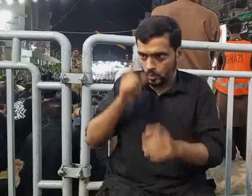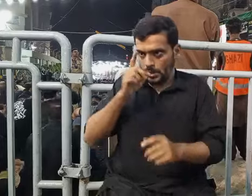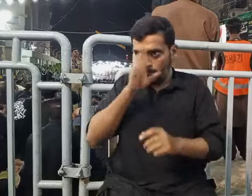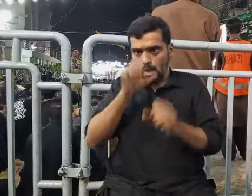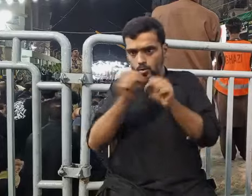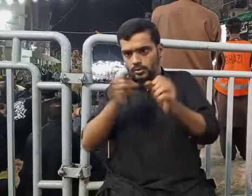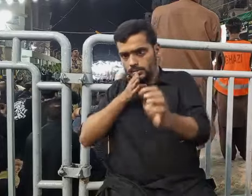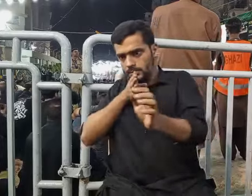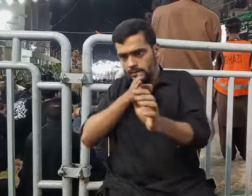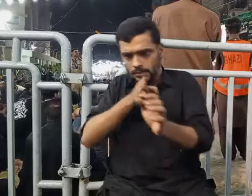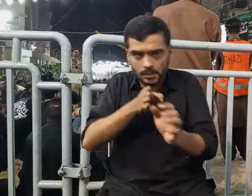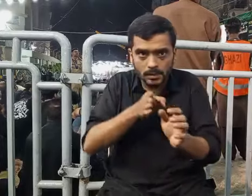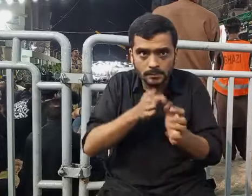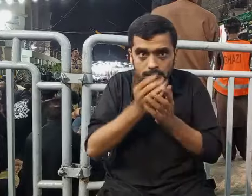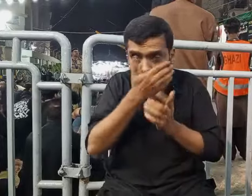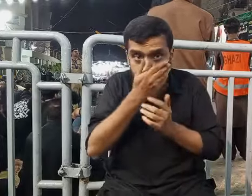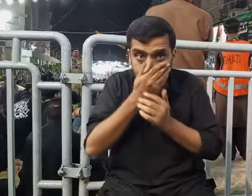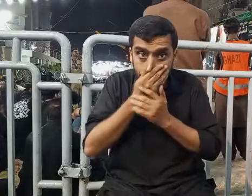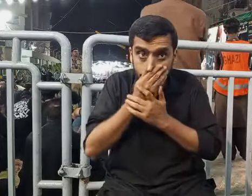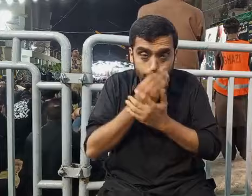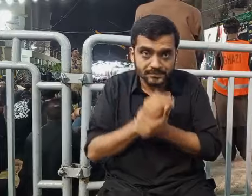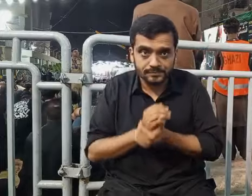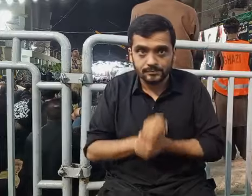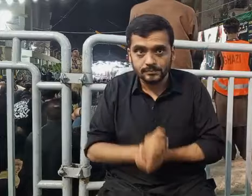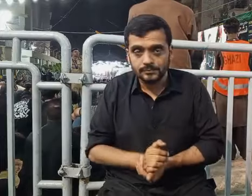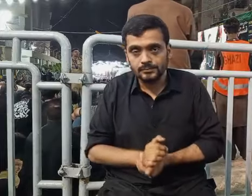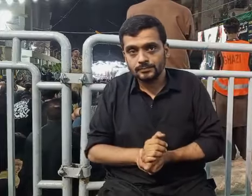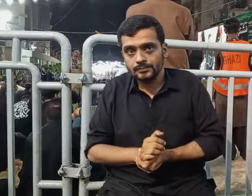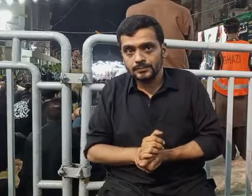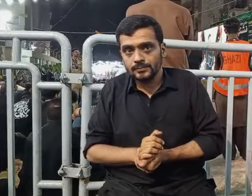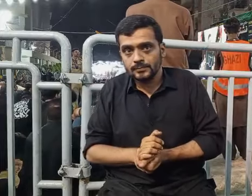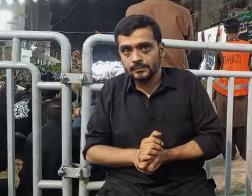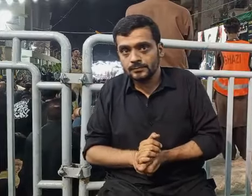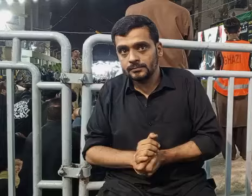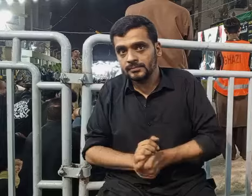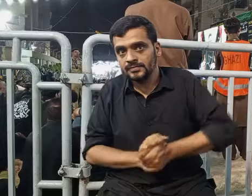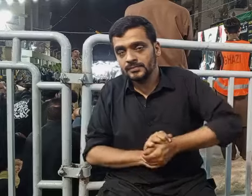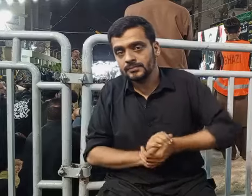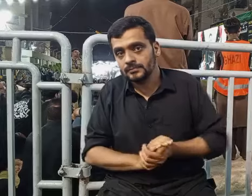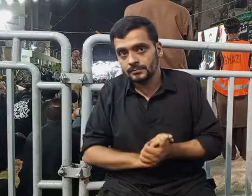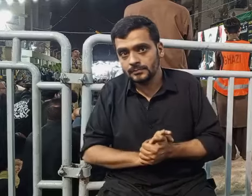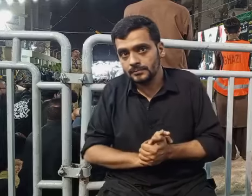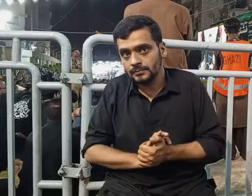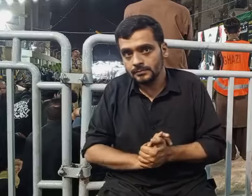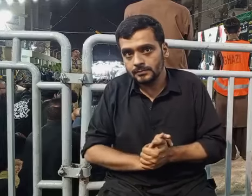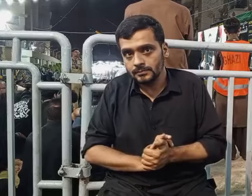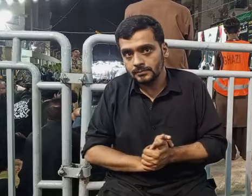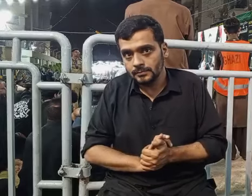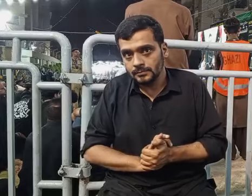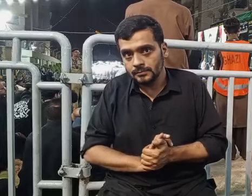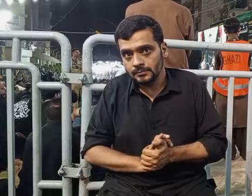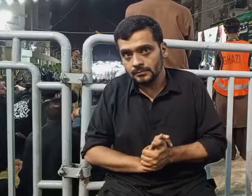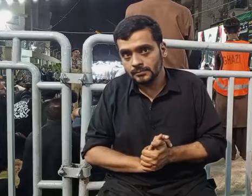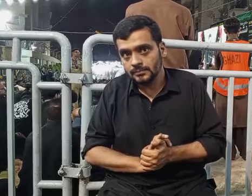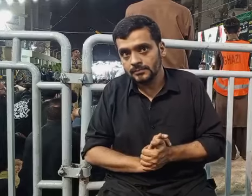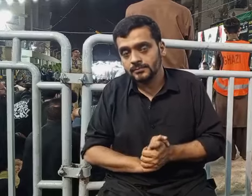دیکھو تھوڑا مسائل کا بیان زیادہ ہونا ہے، میں حضرت قاسم کی شہادت کے آخری جملے سے پہلے کیوں اور پڑھ دوں۔ وقت شہزادہ قاسم نہیں امام حسن کی اولاد